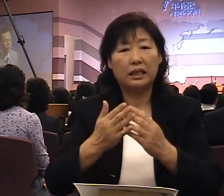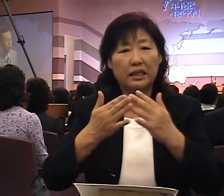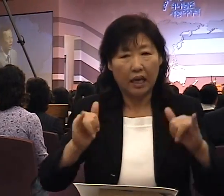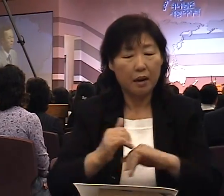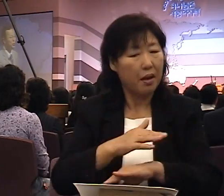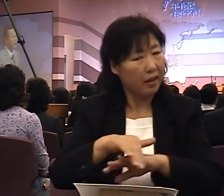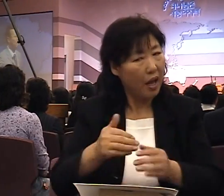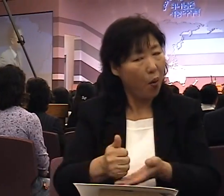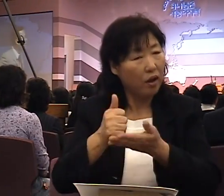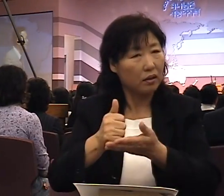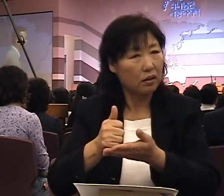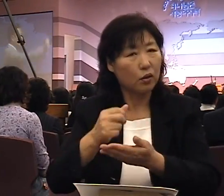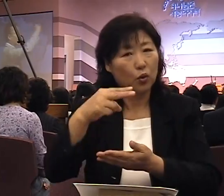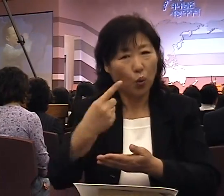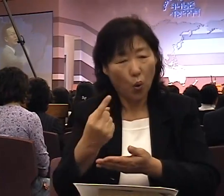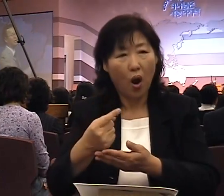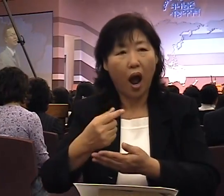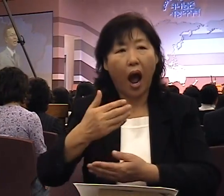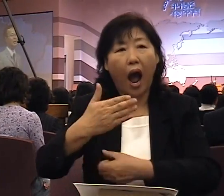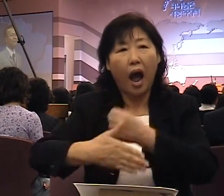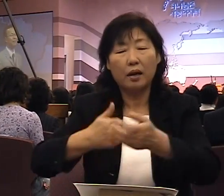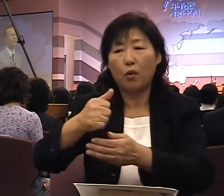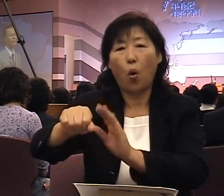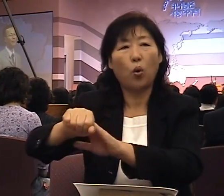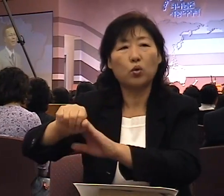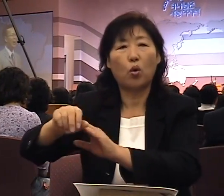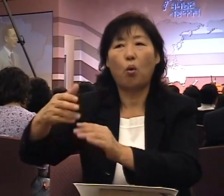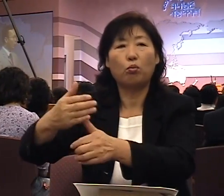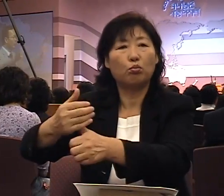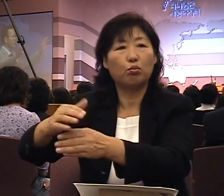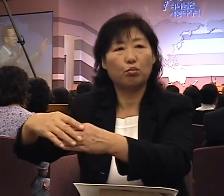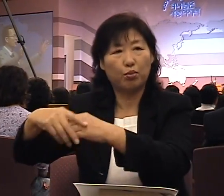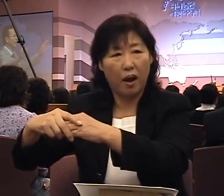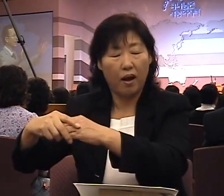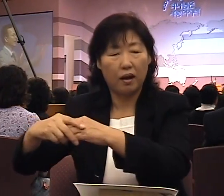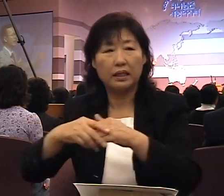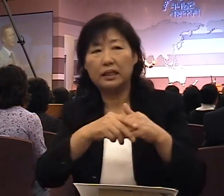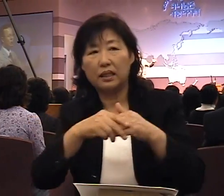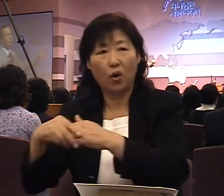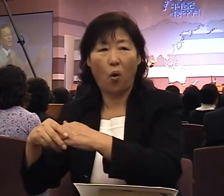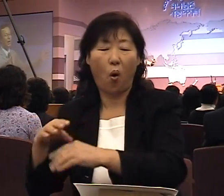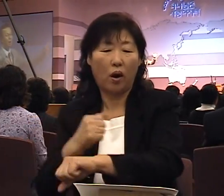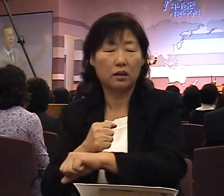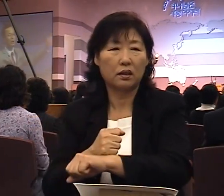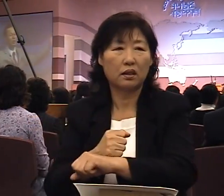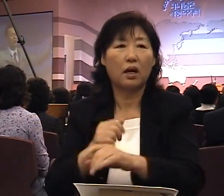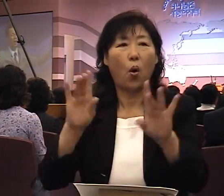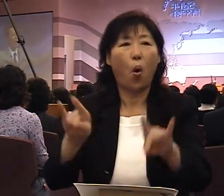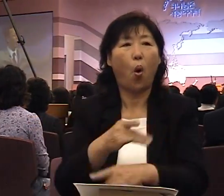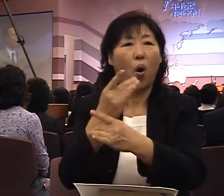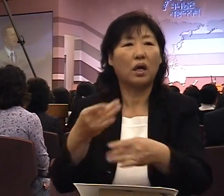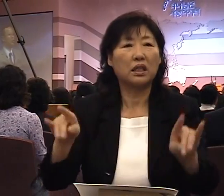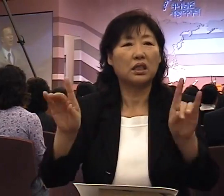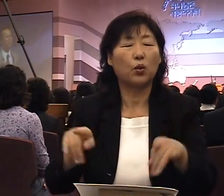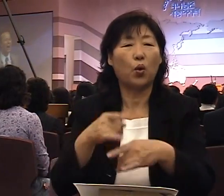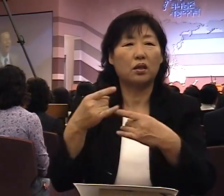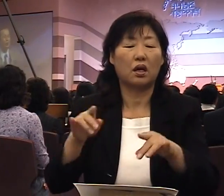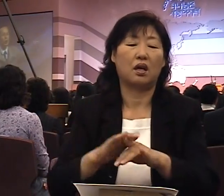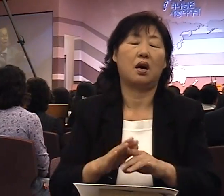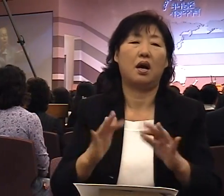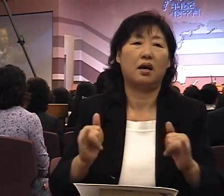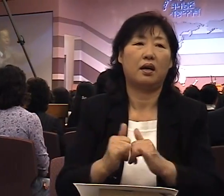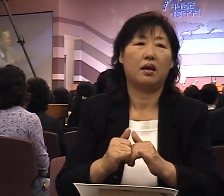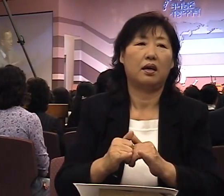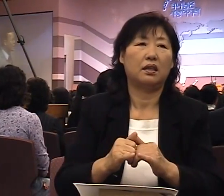당신의 오른손에 붙잡고 이끌어가 가시는 하나님. 한 오케스트라의 지휘자가, 마이스트로가 오케스트라의